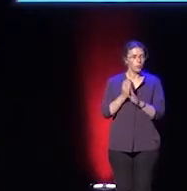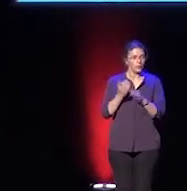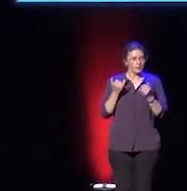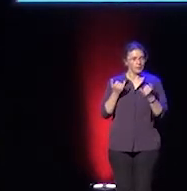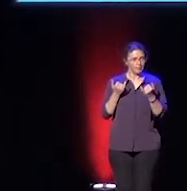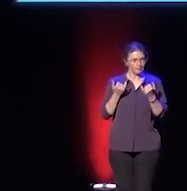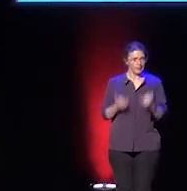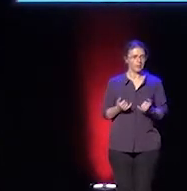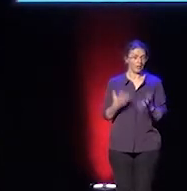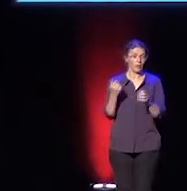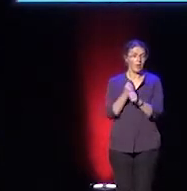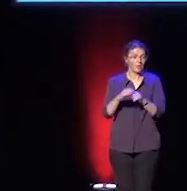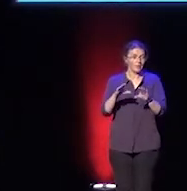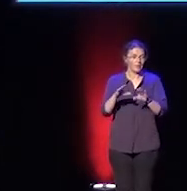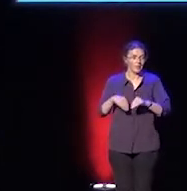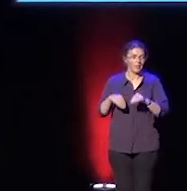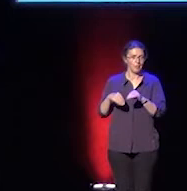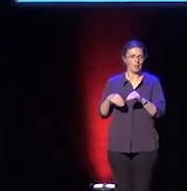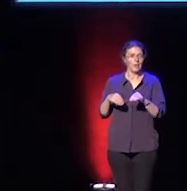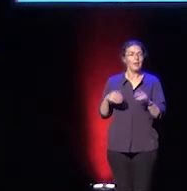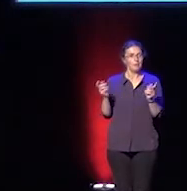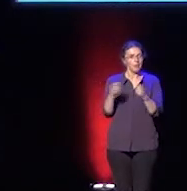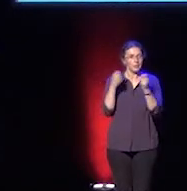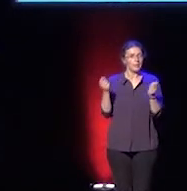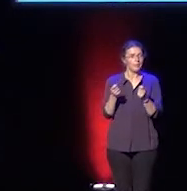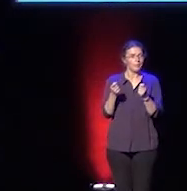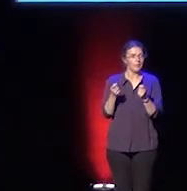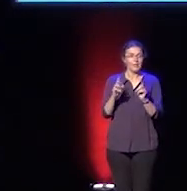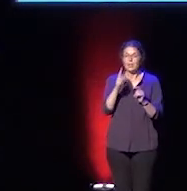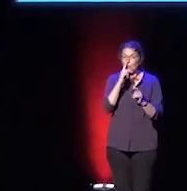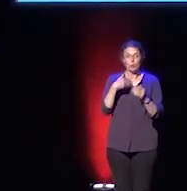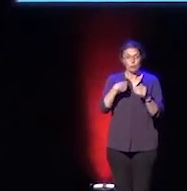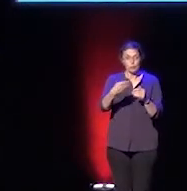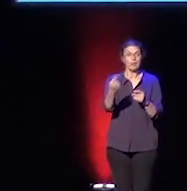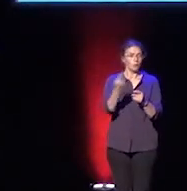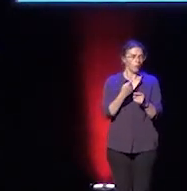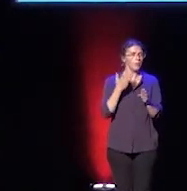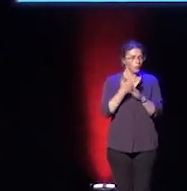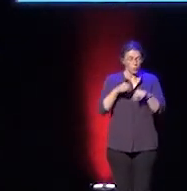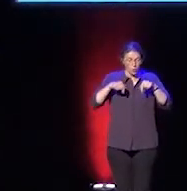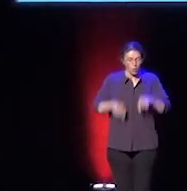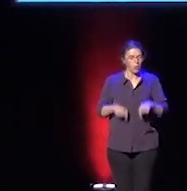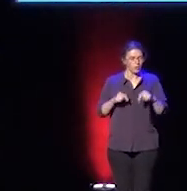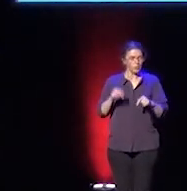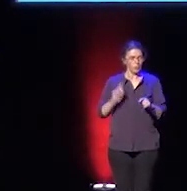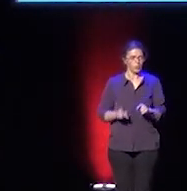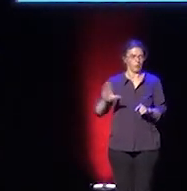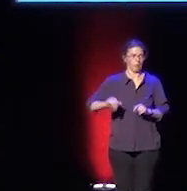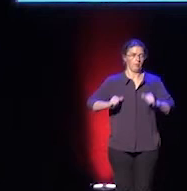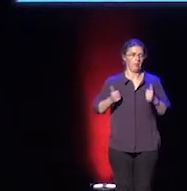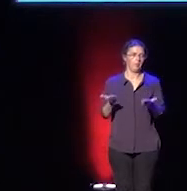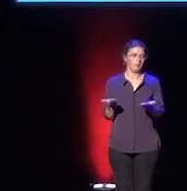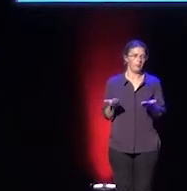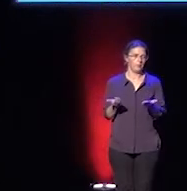das auf die Arbeitnehmerinnen und Arbeitnehmer in den Betrieben nicht nur zukommt, sondern mit dem sie heute schon leben müssen.